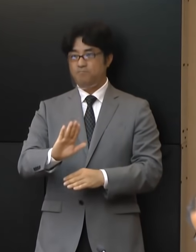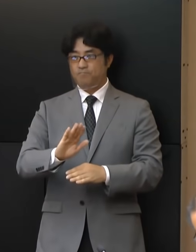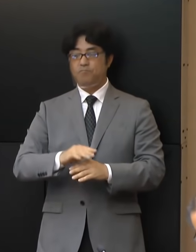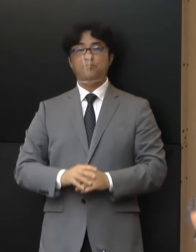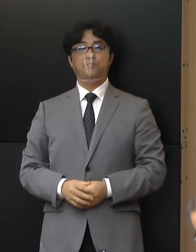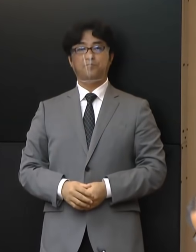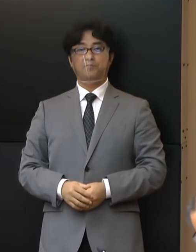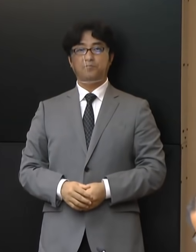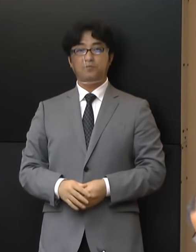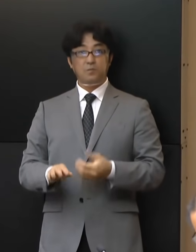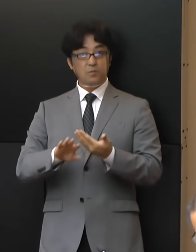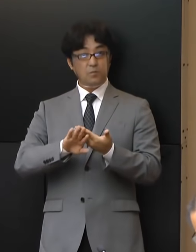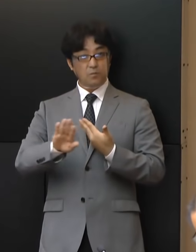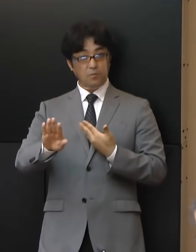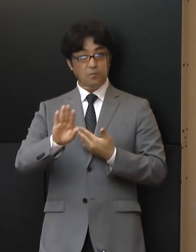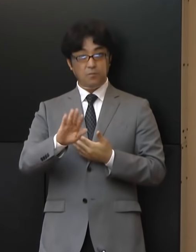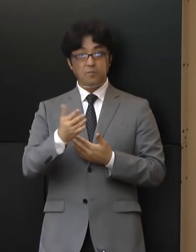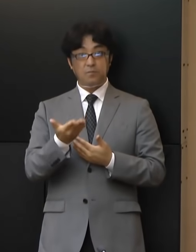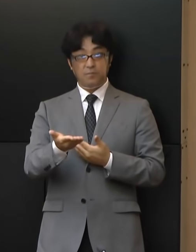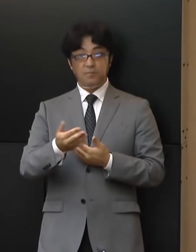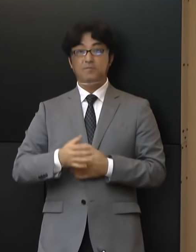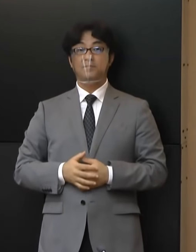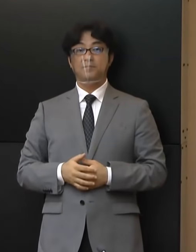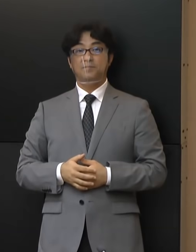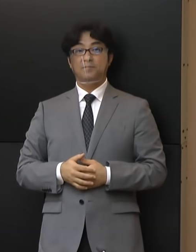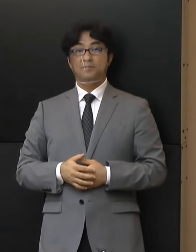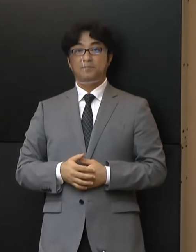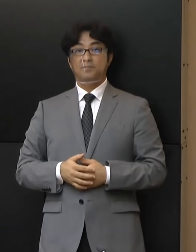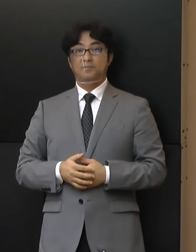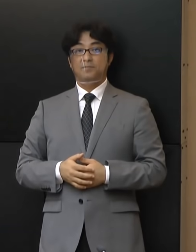他にご質問ございますでしょうか。